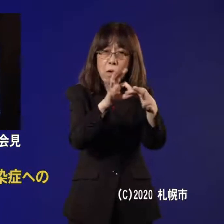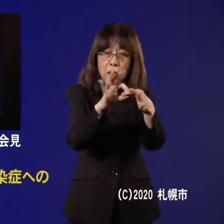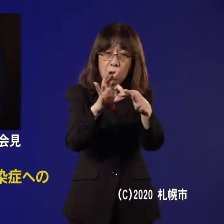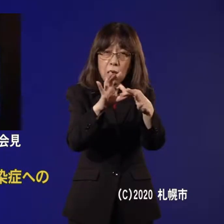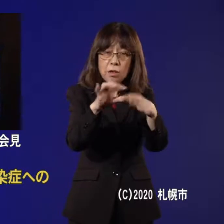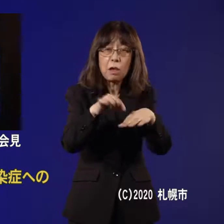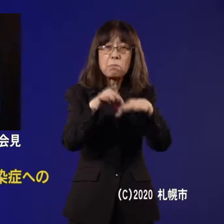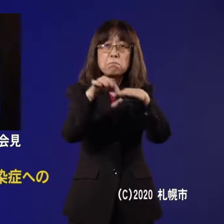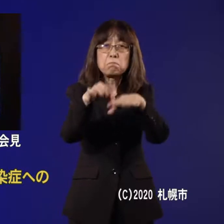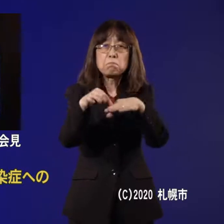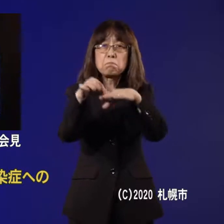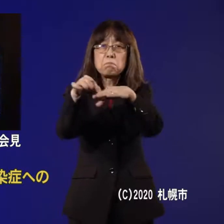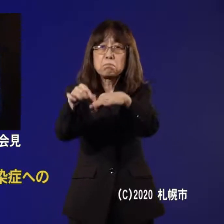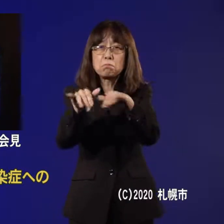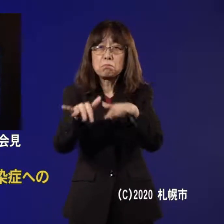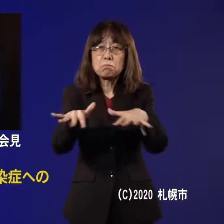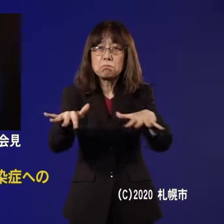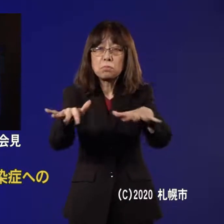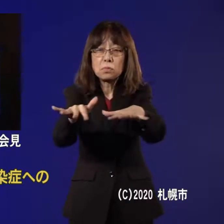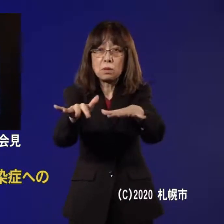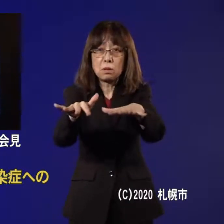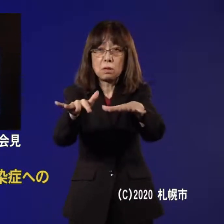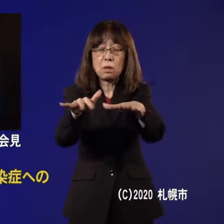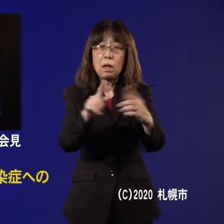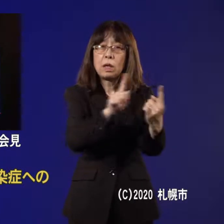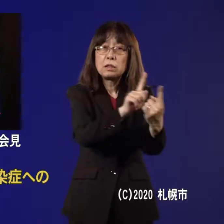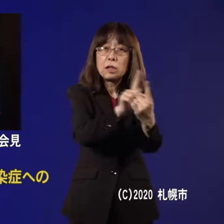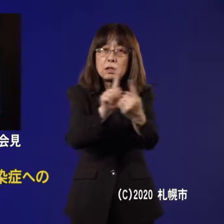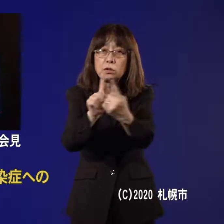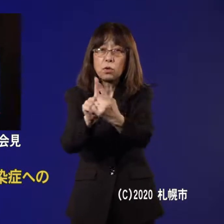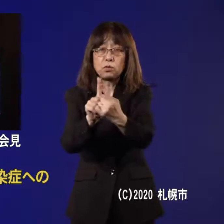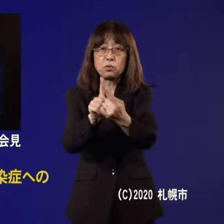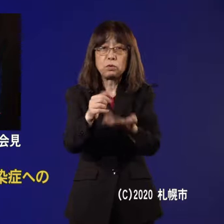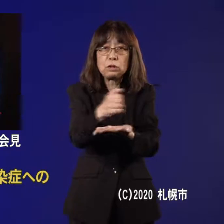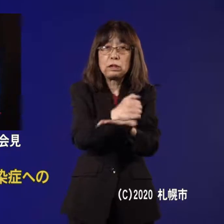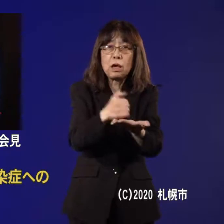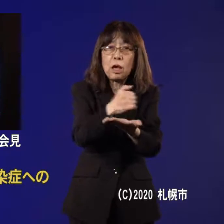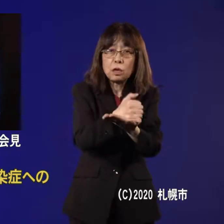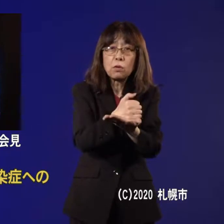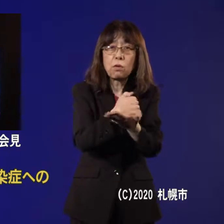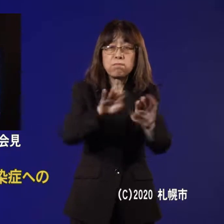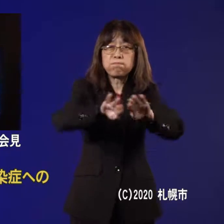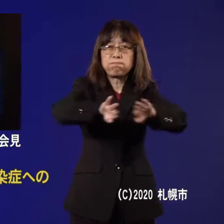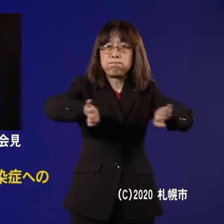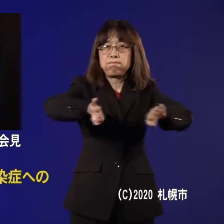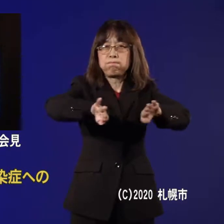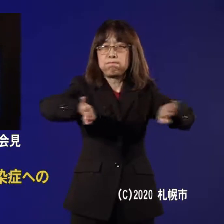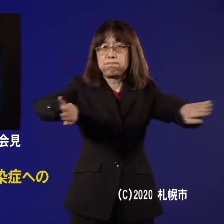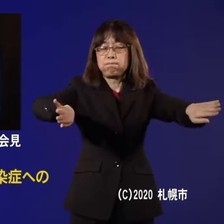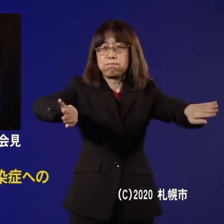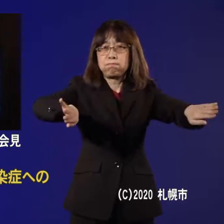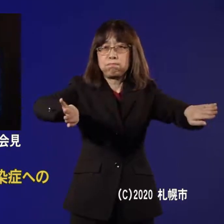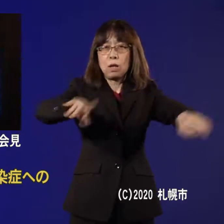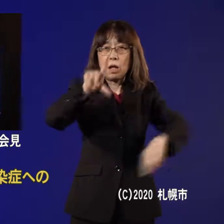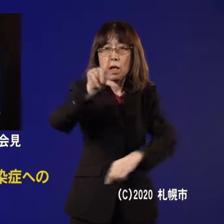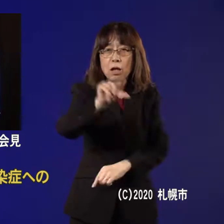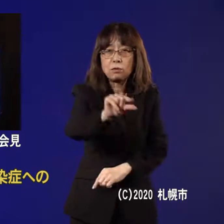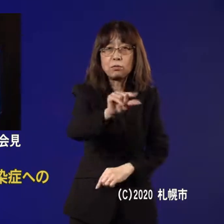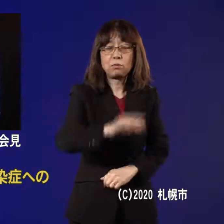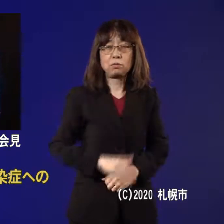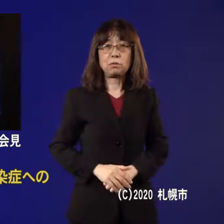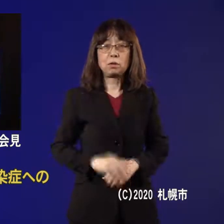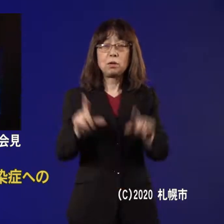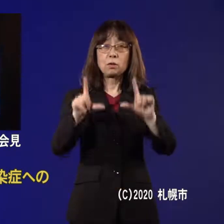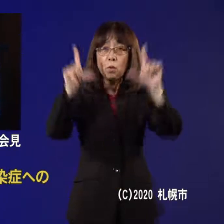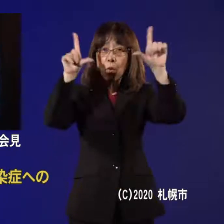、人と人との接触機会をこれは減らしていくということであります。東京などでは